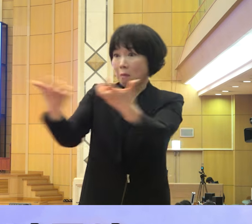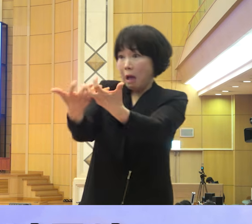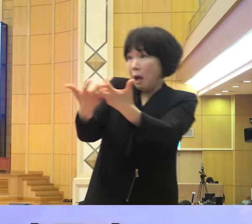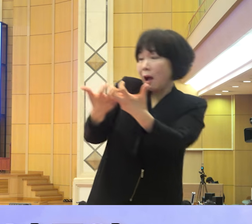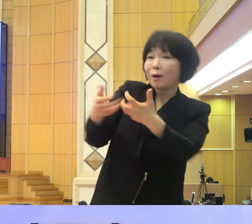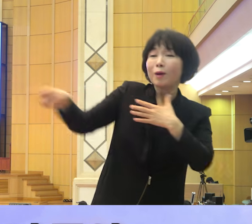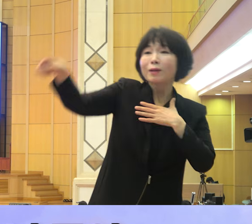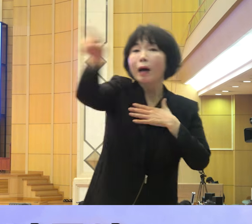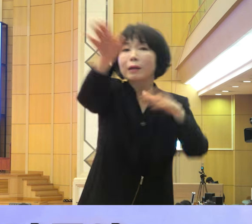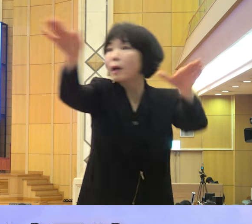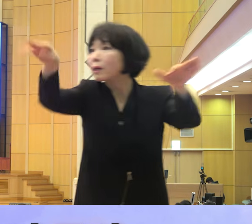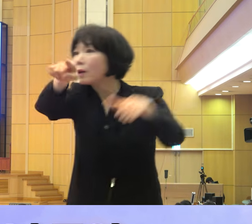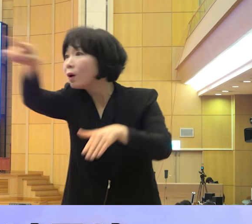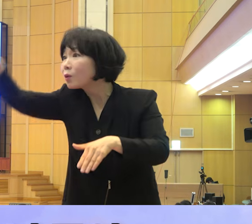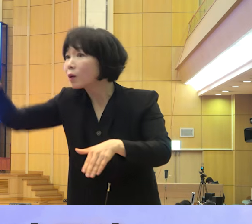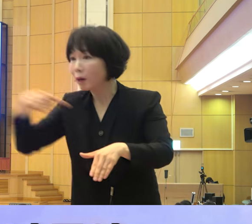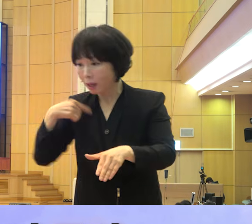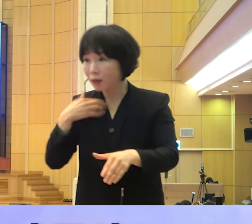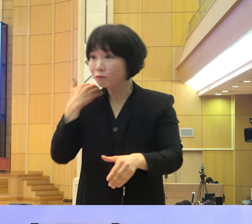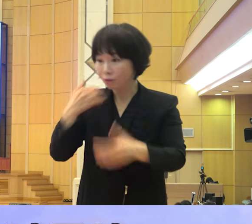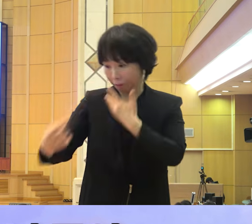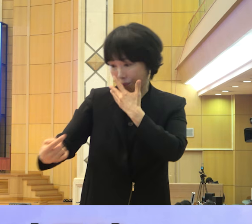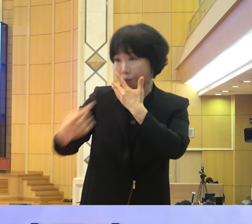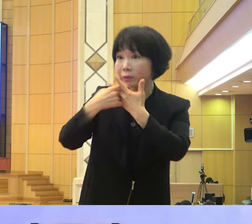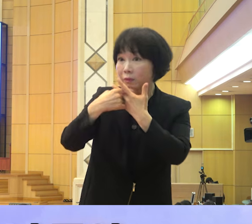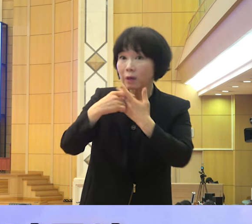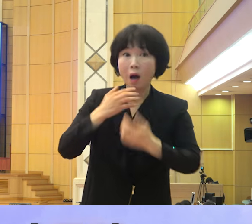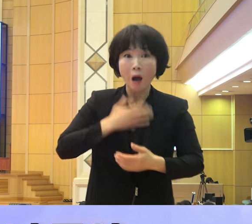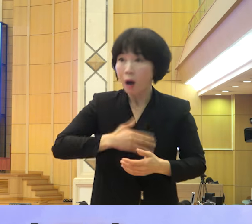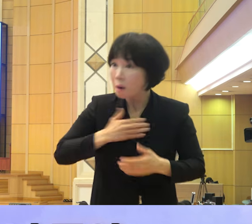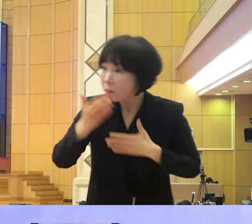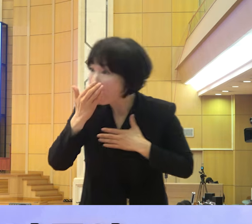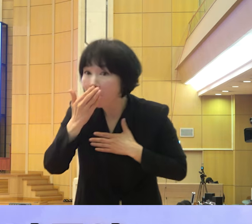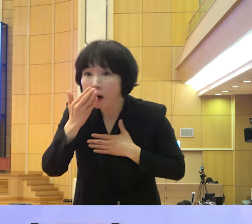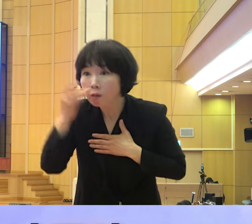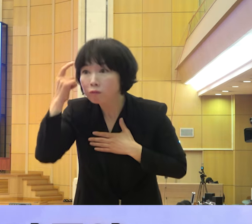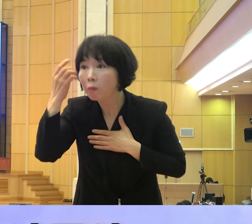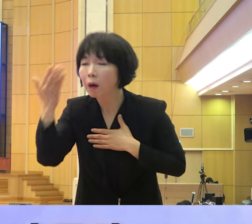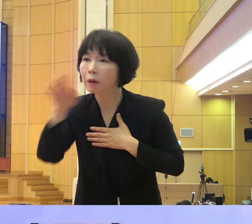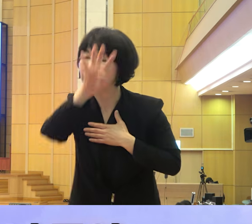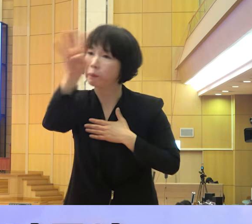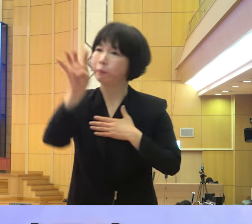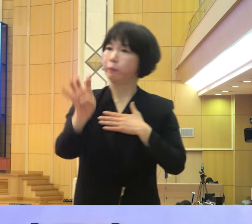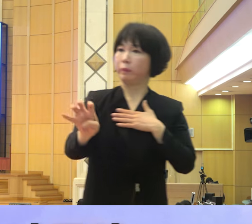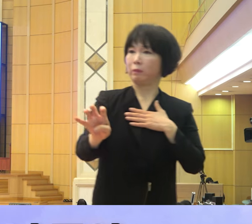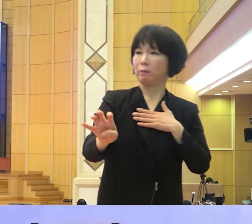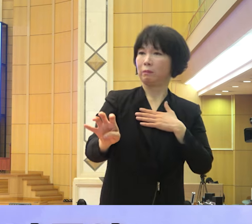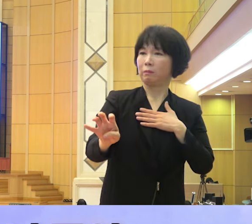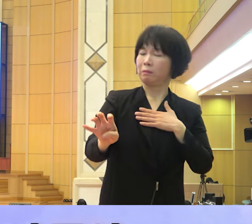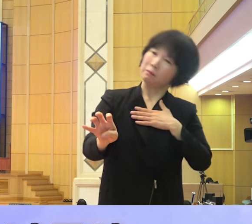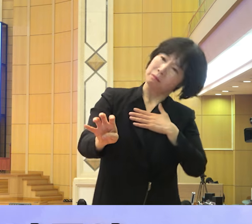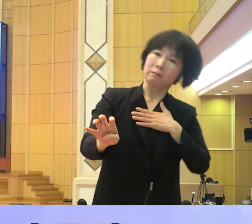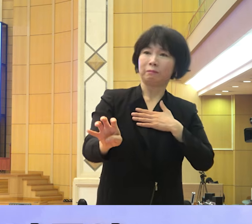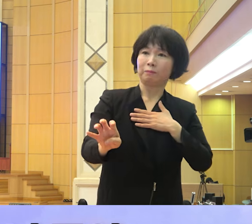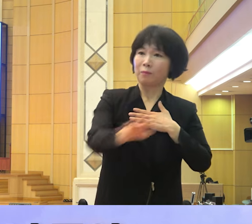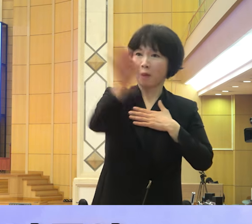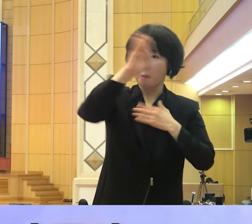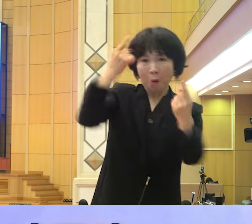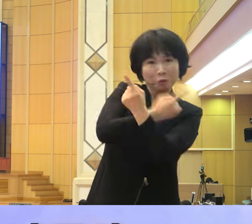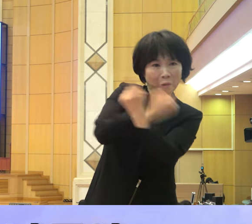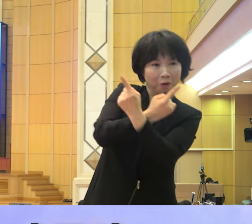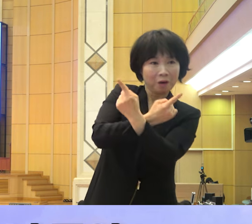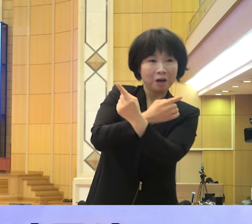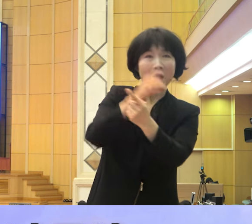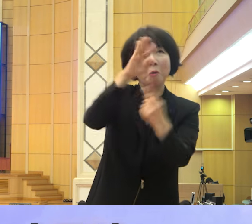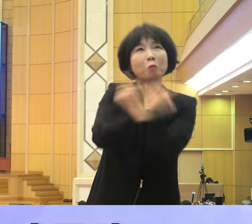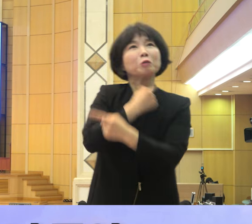거요, 내가 하나님의 아들이라는 거, 그리스도라는 걸 알고 믿는 거요, 그냥 병이나 고쳐주니까 그냥 자기가 병